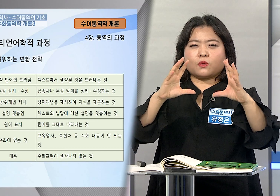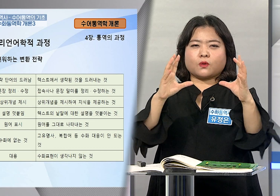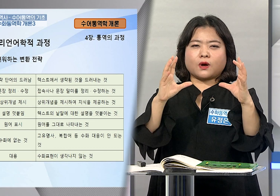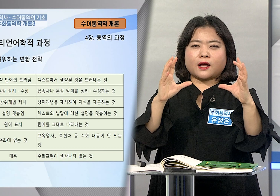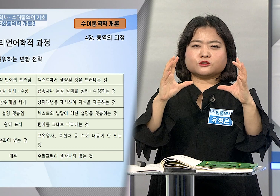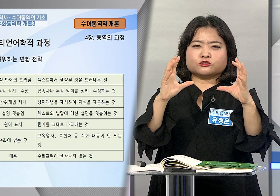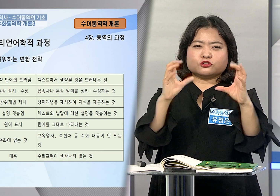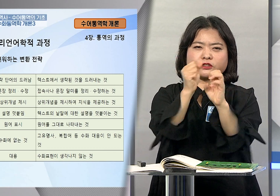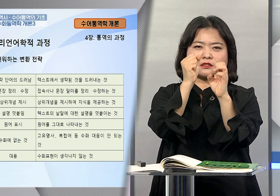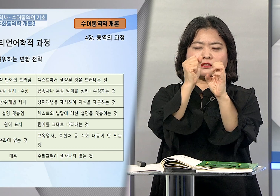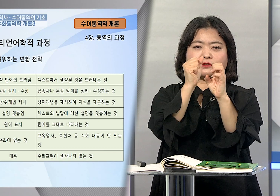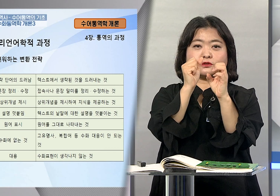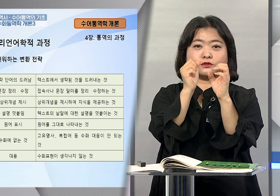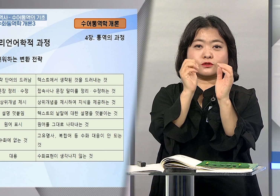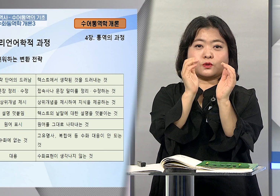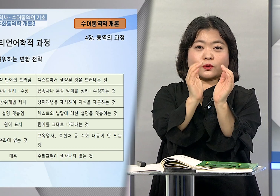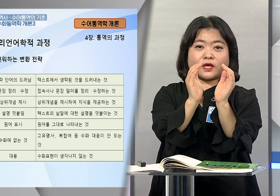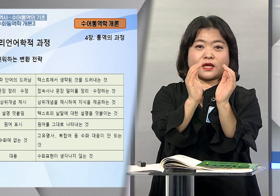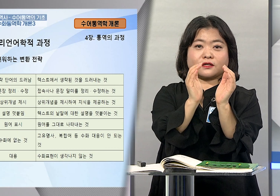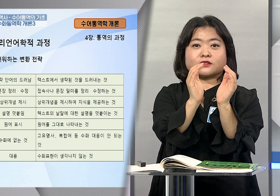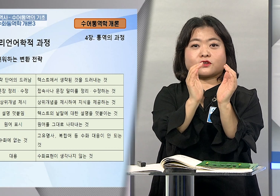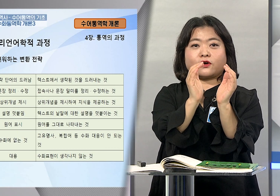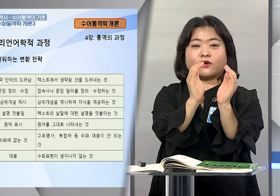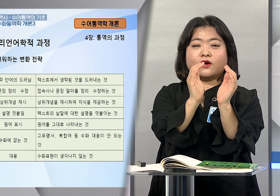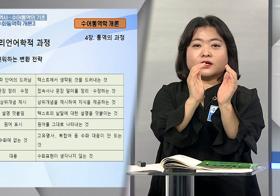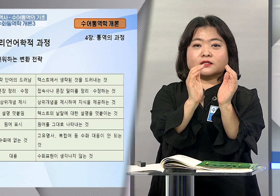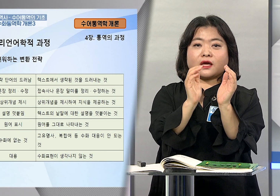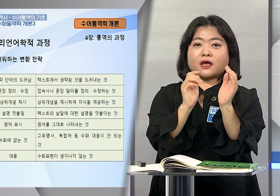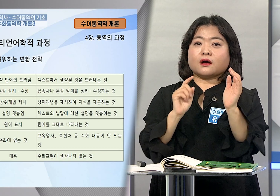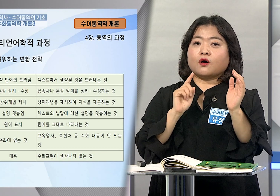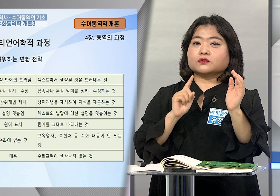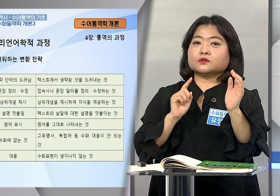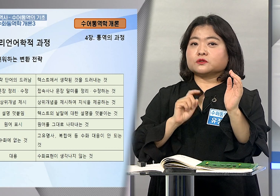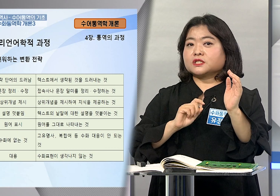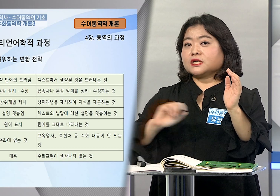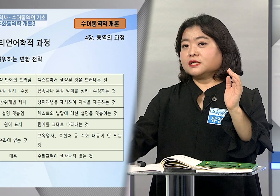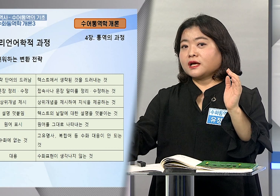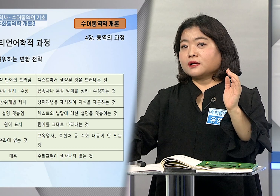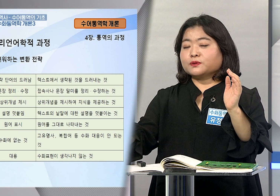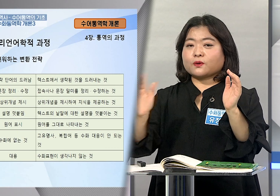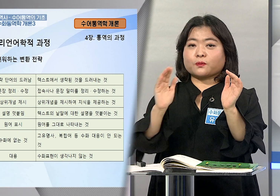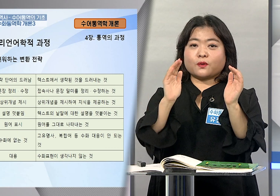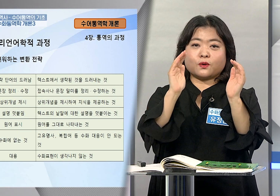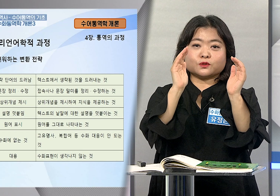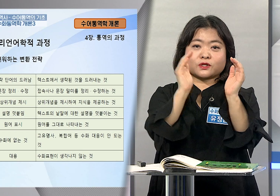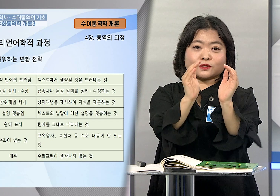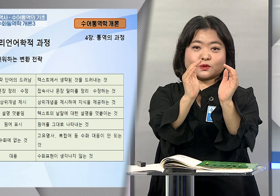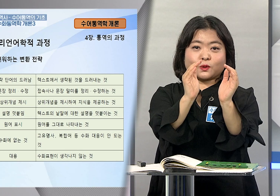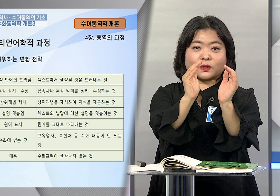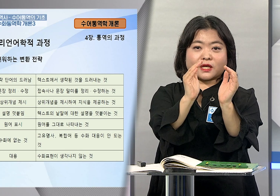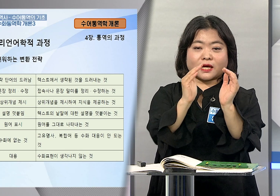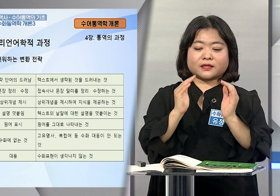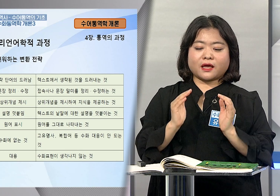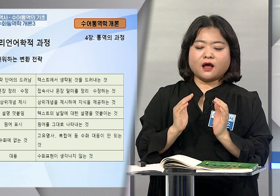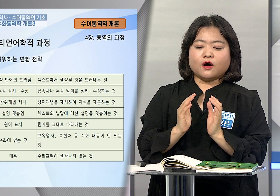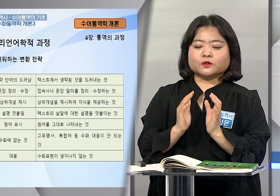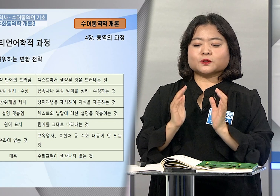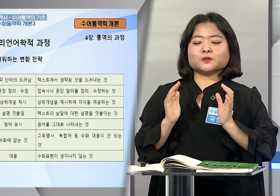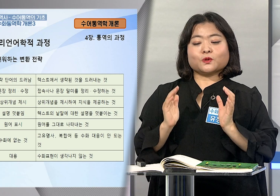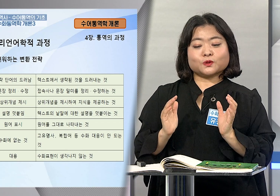농식수화로 아주 축약적으로 이렇게 얘기를 했어요. 그게 언어적으로 길게 갈 필요가 없고 축약적으로 이렇게 얘기한 게 언어적으로 이